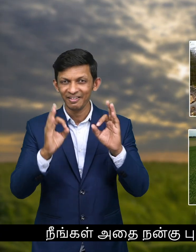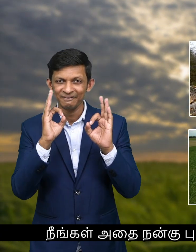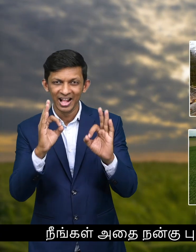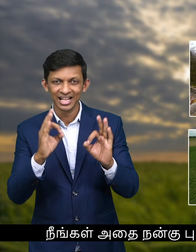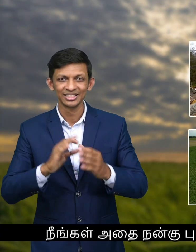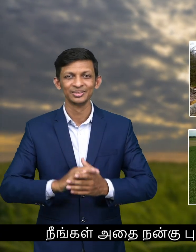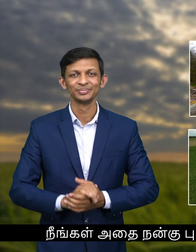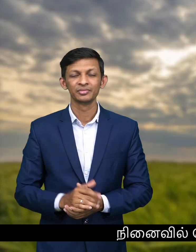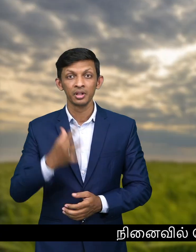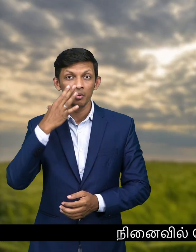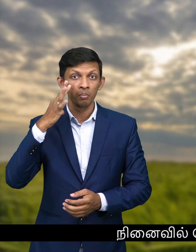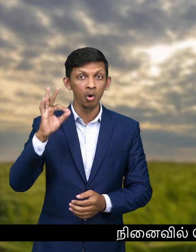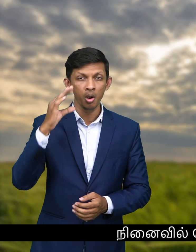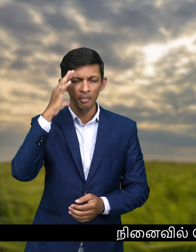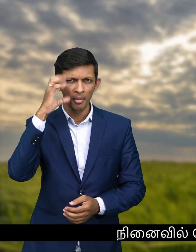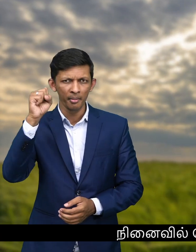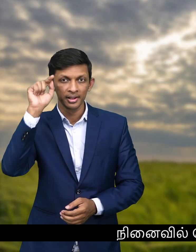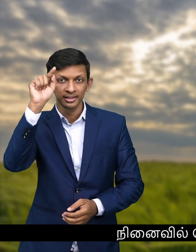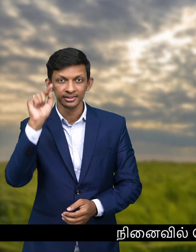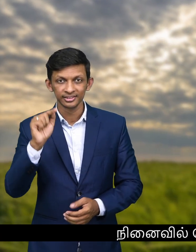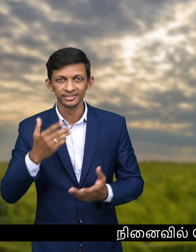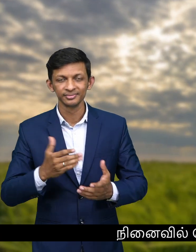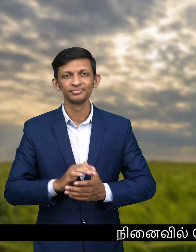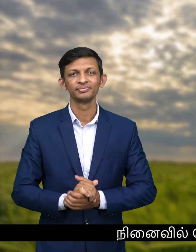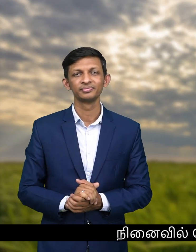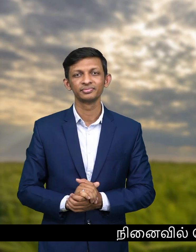கொண்டீர்கள் என்று நம்புகிறேன். நினைவில் வைத்துக் கொள்ளுங்கள்,